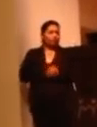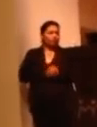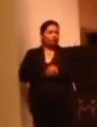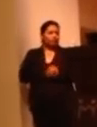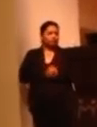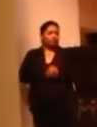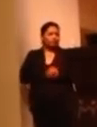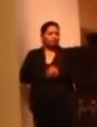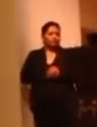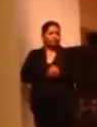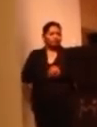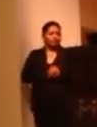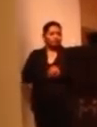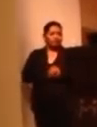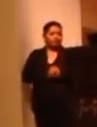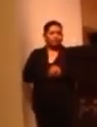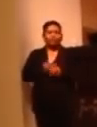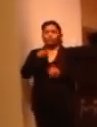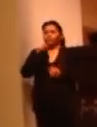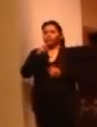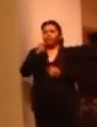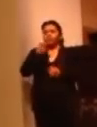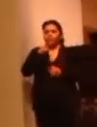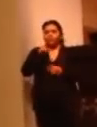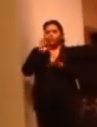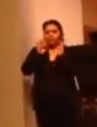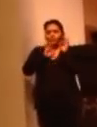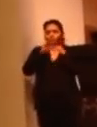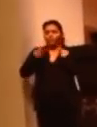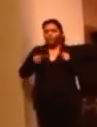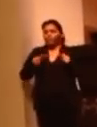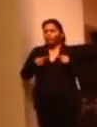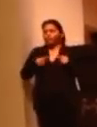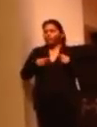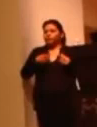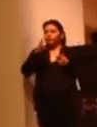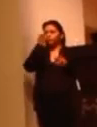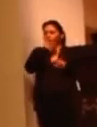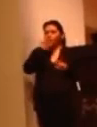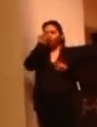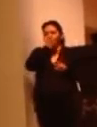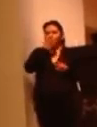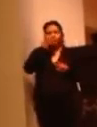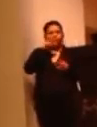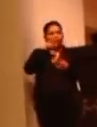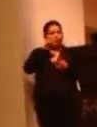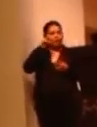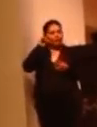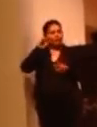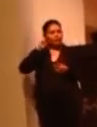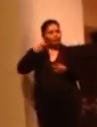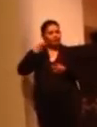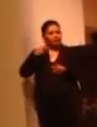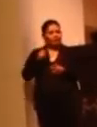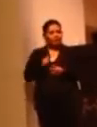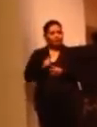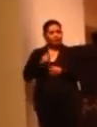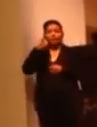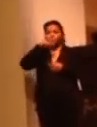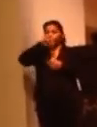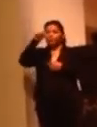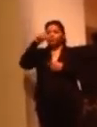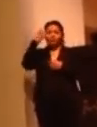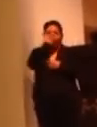No es recomendable en un paciente que no ha sido plenamente diagnosticado con trastorno de déficit de atención con todas las